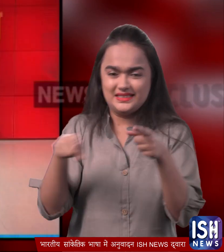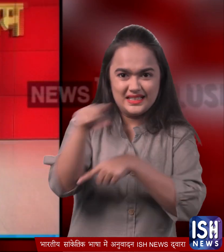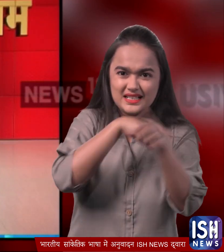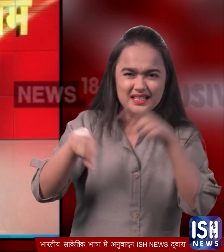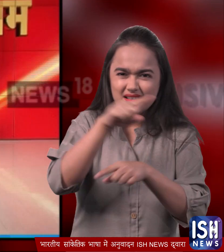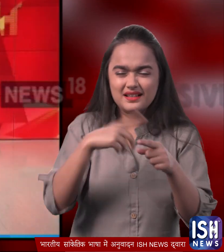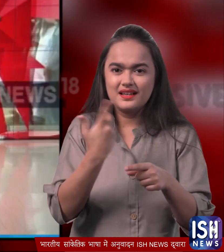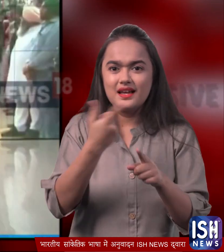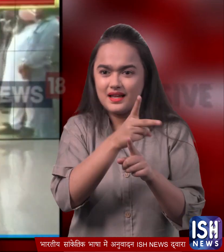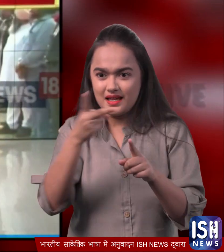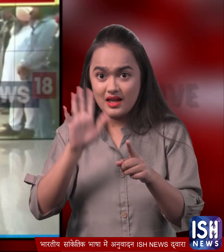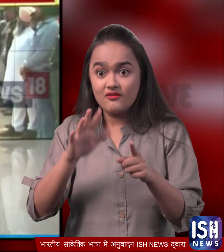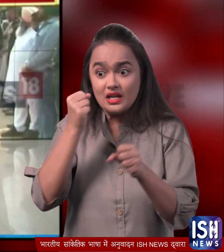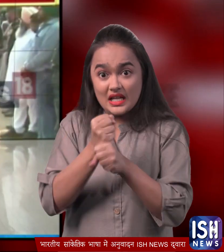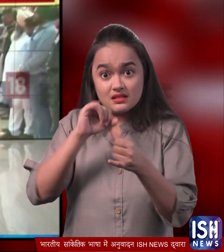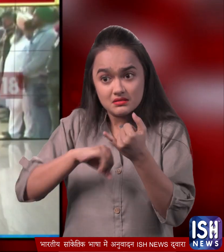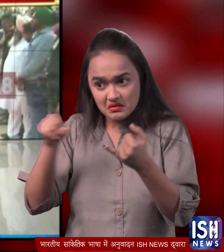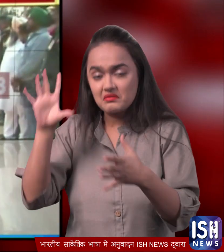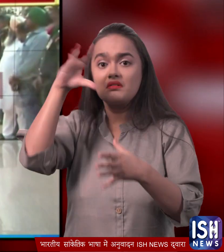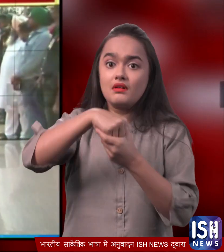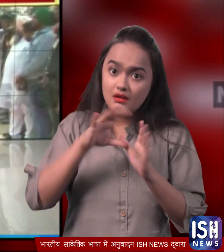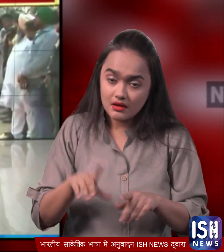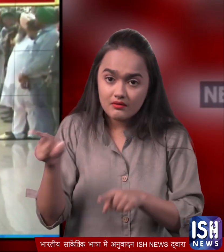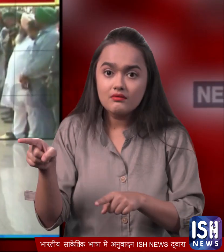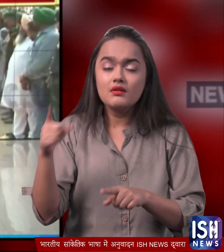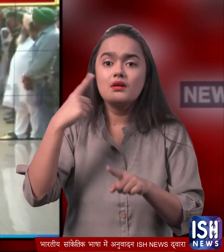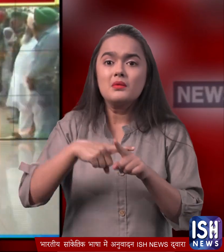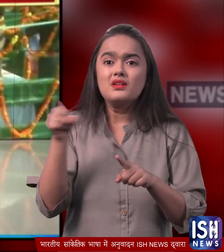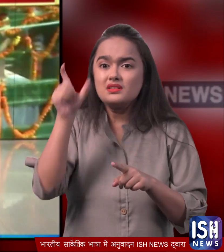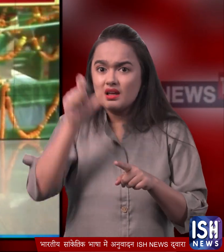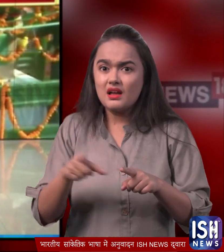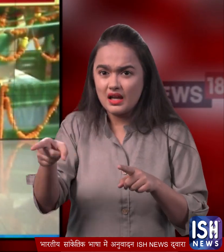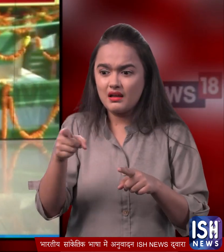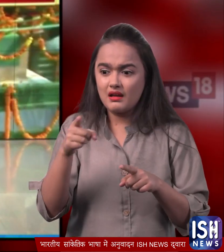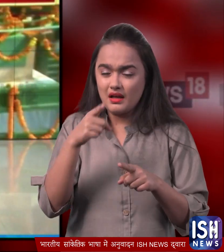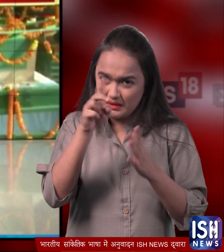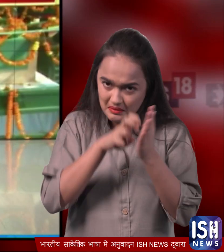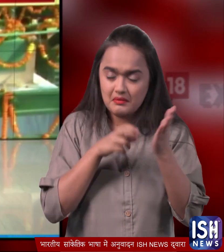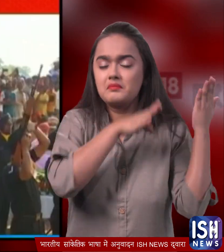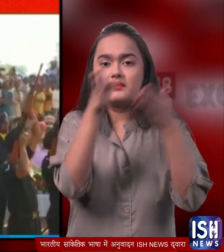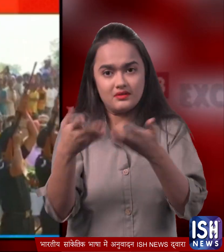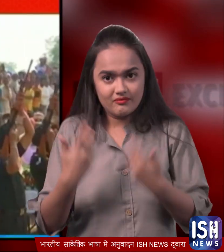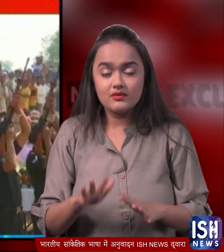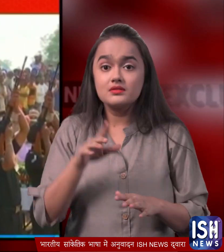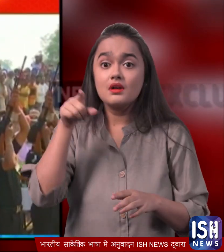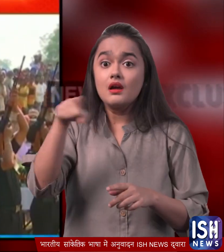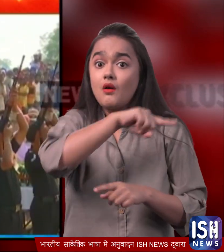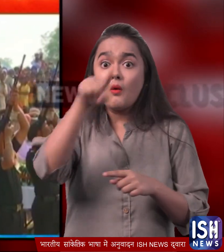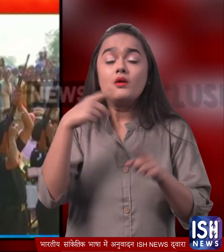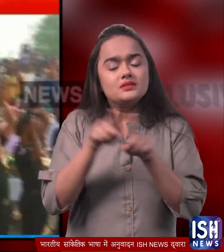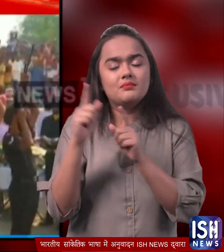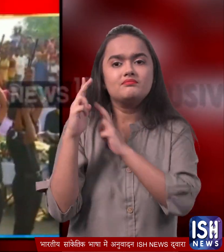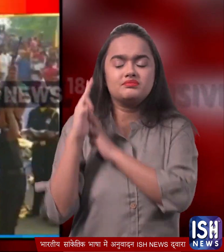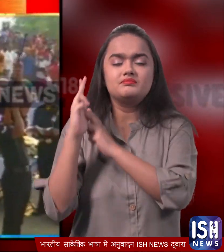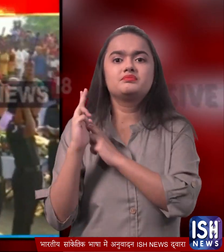मुठभेड़ में पंजाब के रूपनगर के रहने वाले गज्जन सिंह भी शहीद हो गए। उनका पार्थिव शरीर भी उनके गांव पहुंचा। जहां उन्हें गार्ड